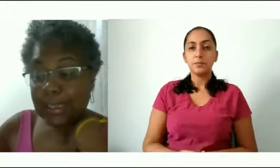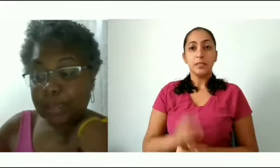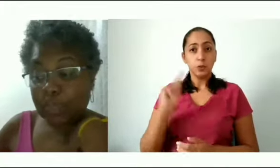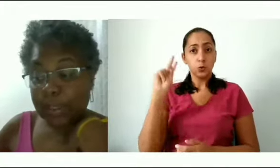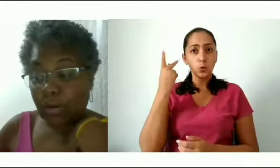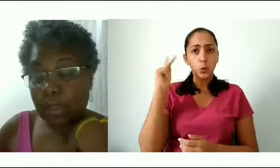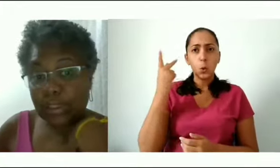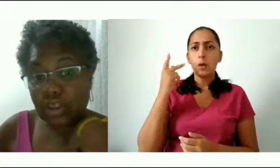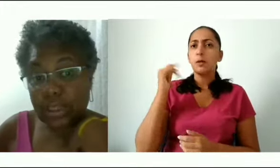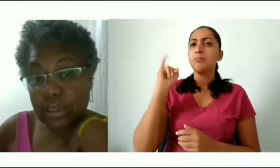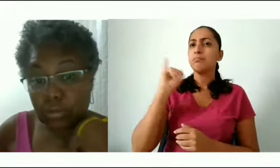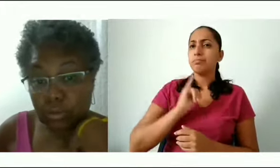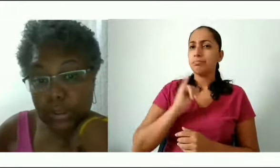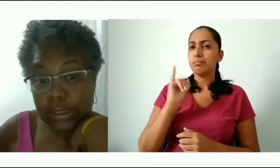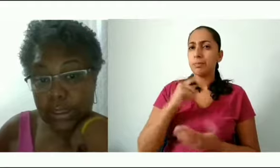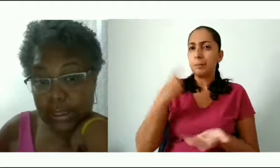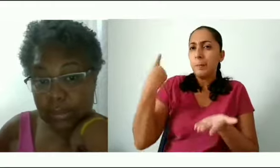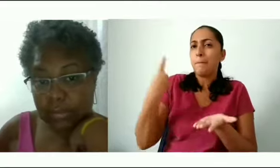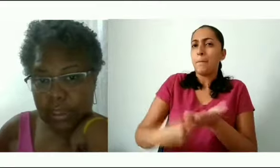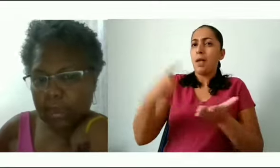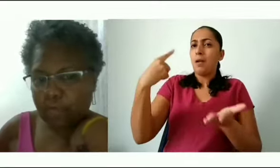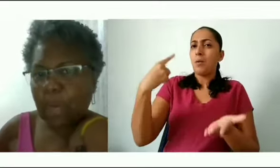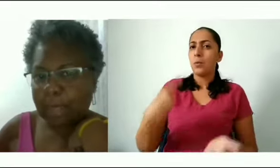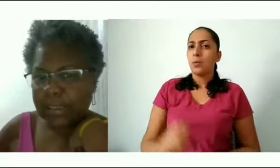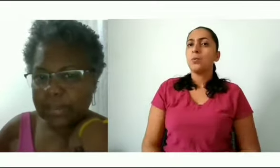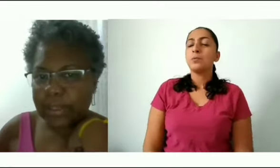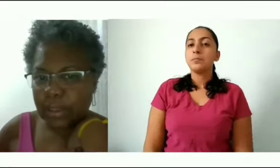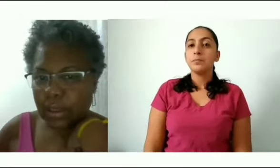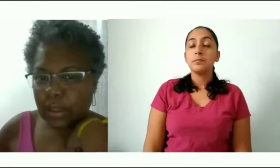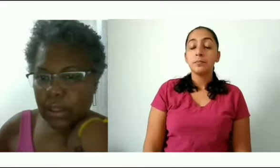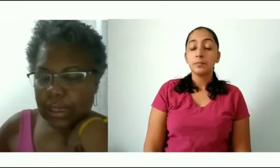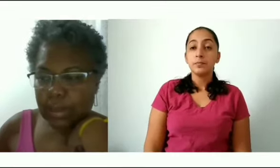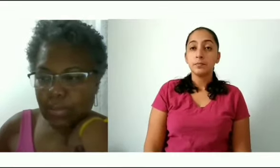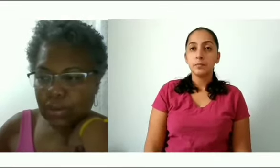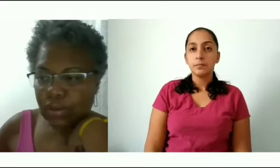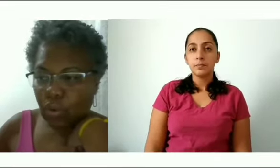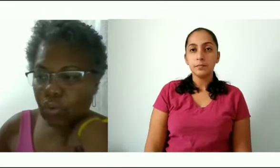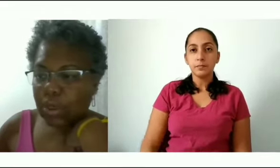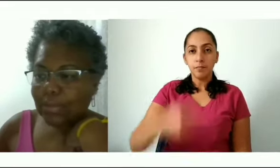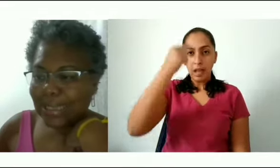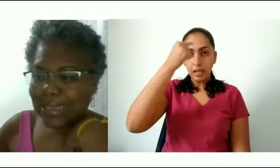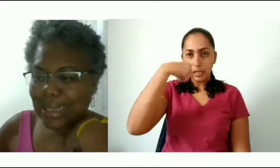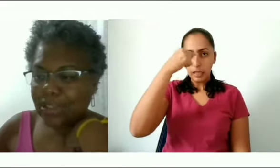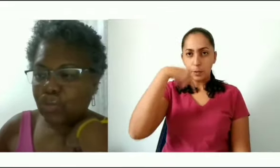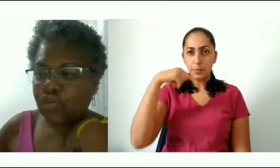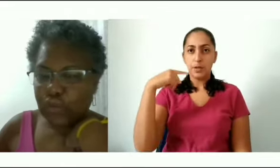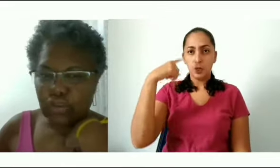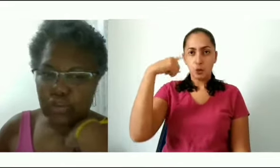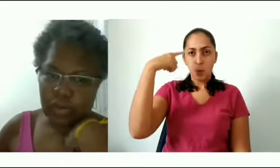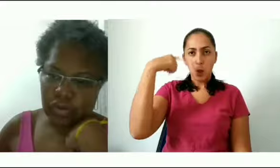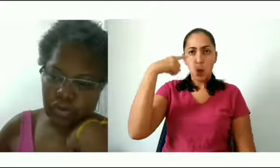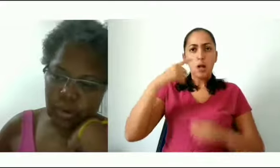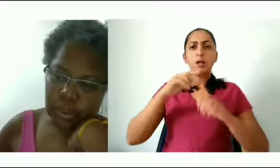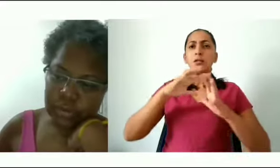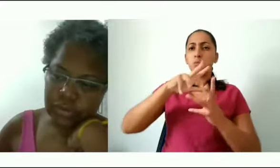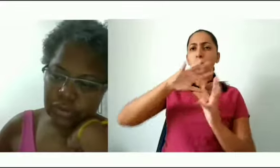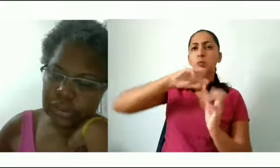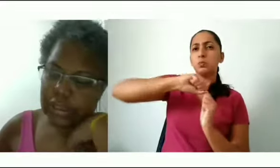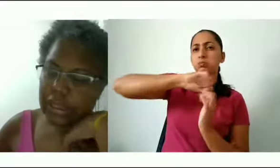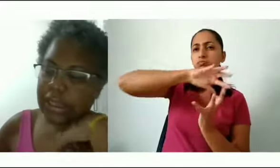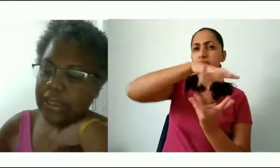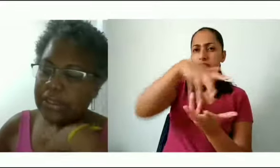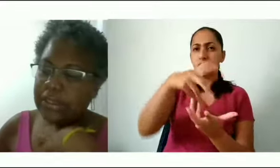A gripe espanhola, dizem que no mundo inteiro ela foi uma pandemia, ela matou uma série de 20 milhões de